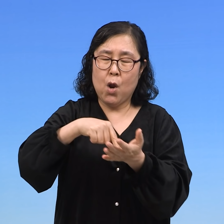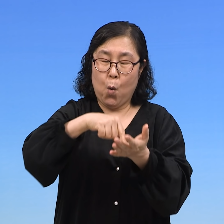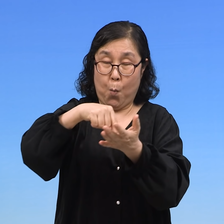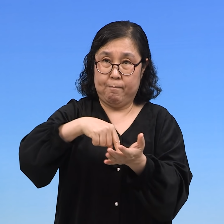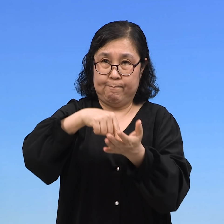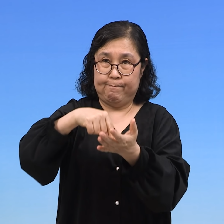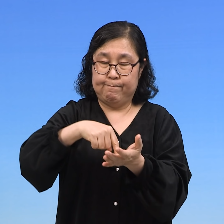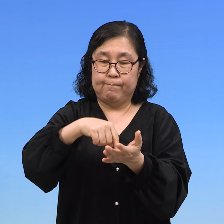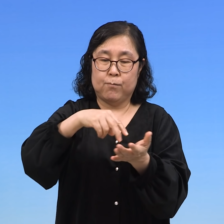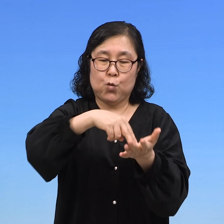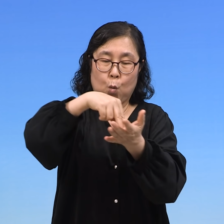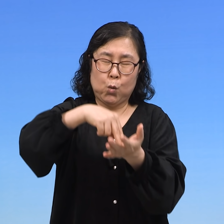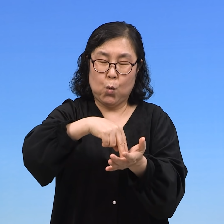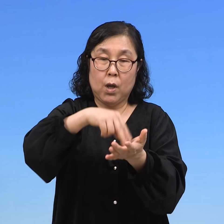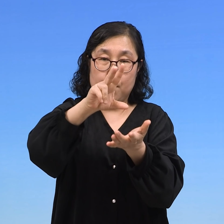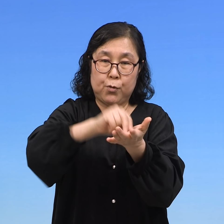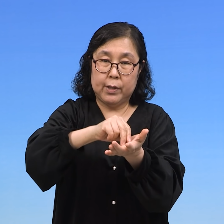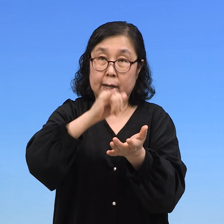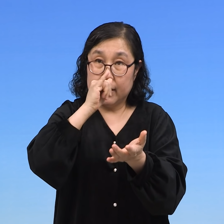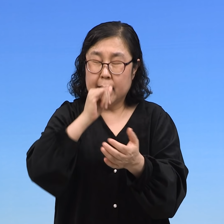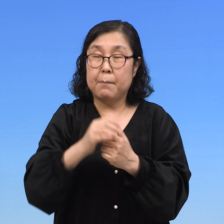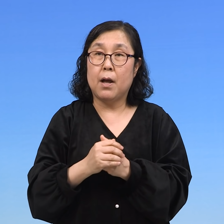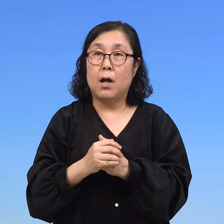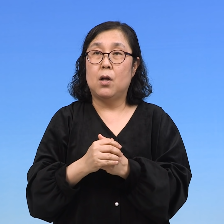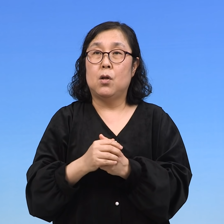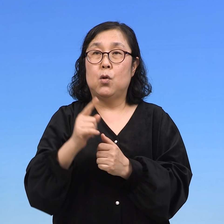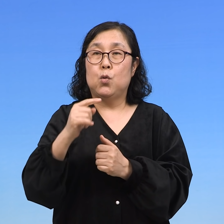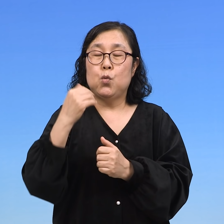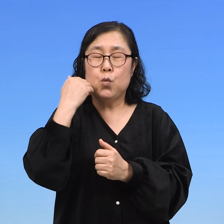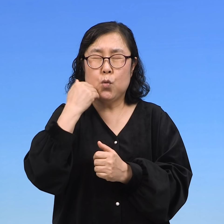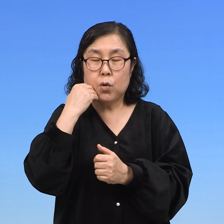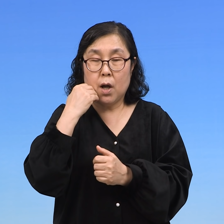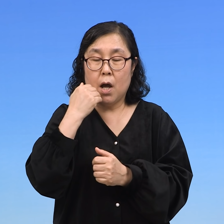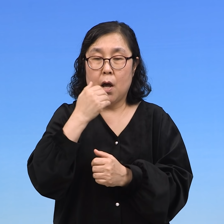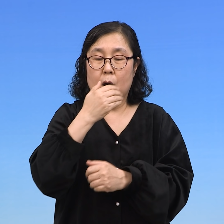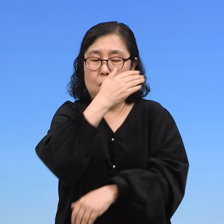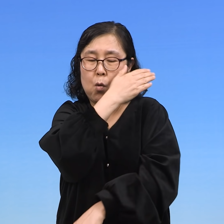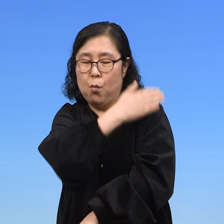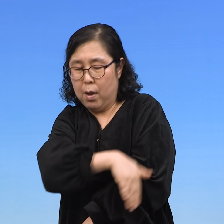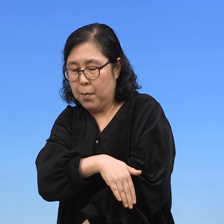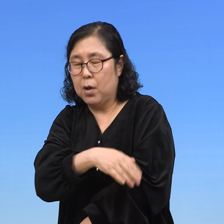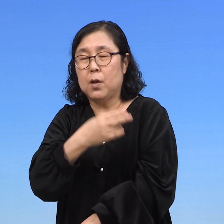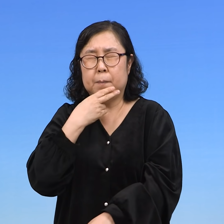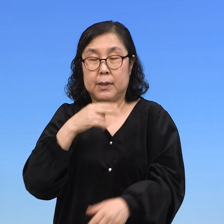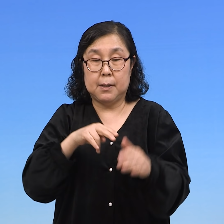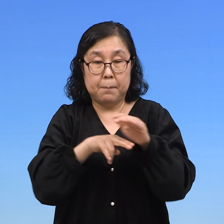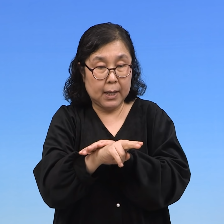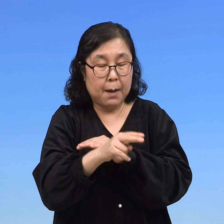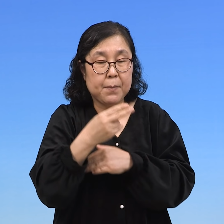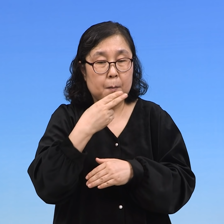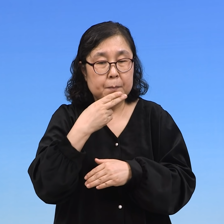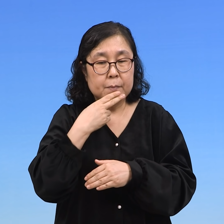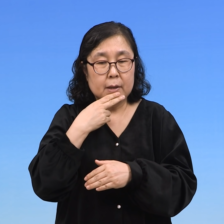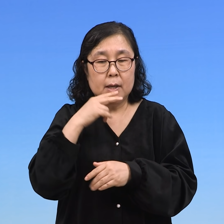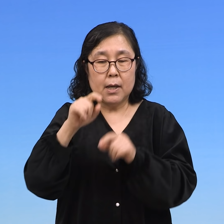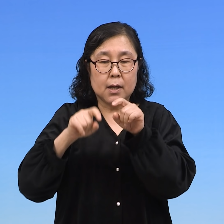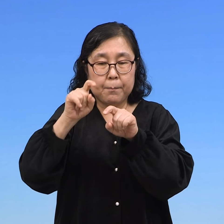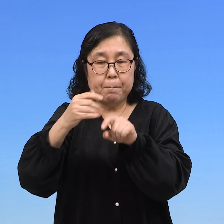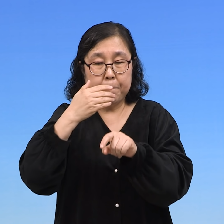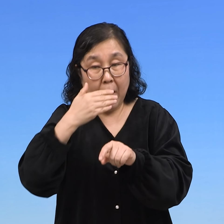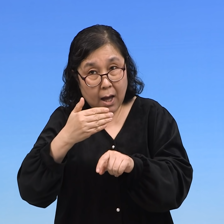외로움과 고독의 문제가 있다면 누가 이것을 외면하지 않고 피하지 않고 묵묵히 걸어갈 수 있는가 이런 질문을 하다가